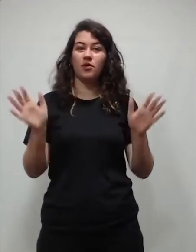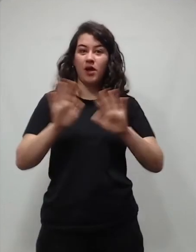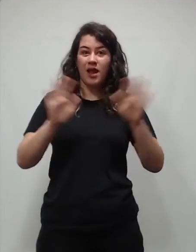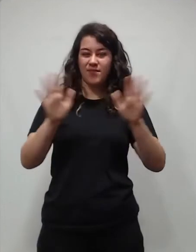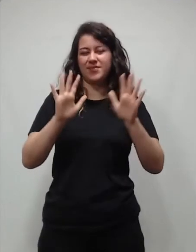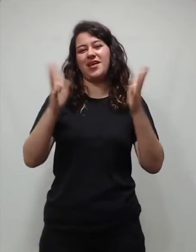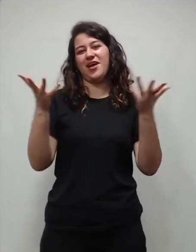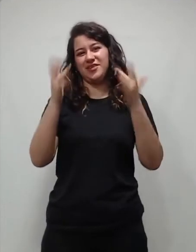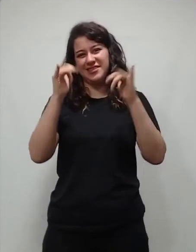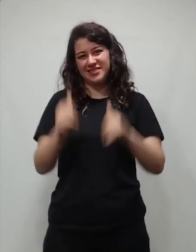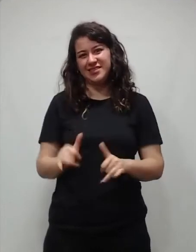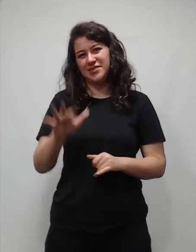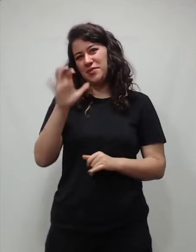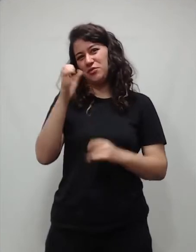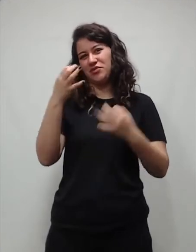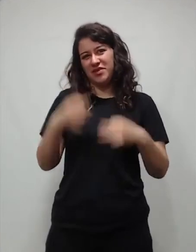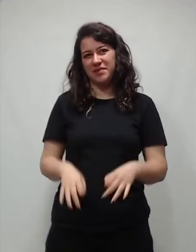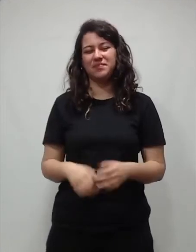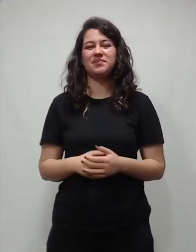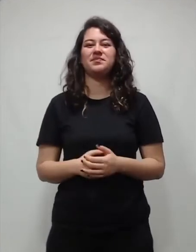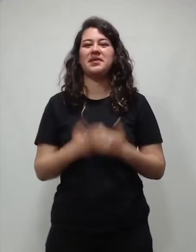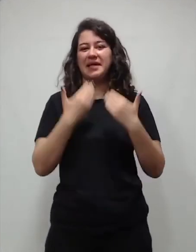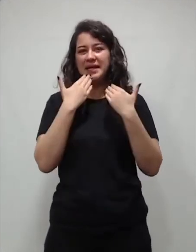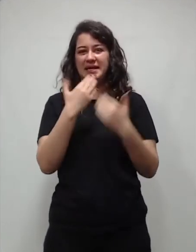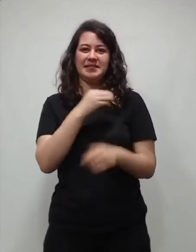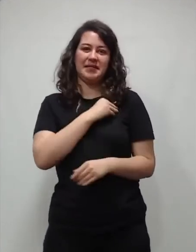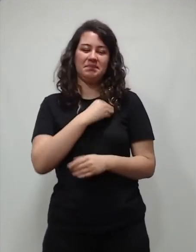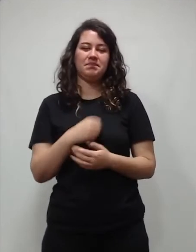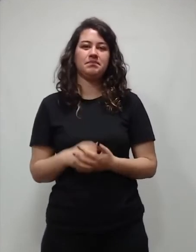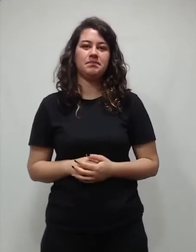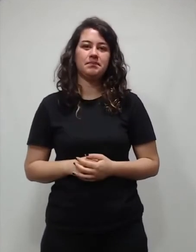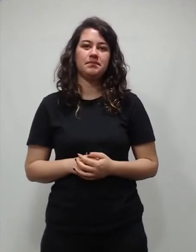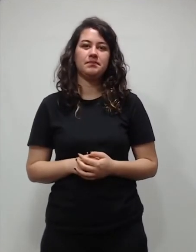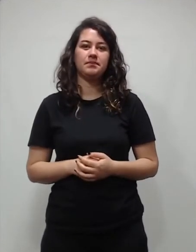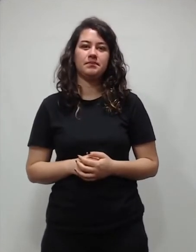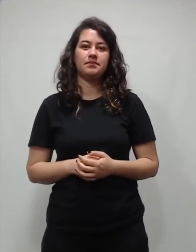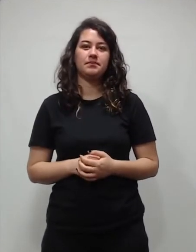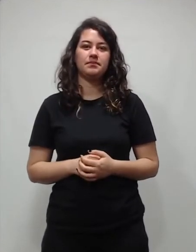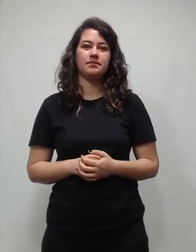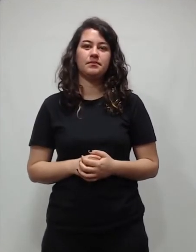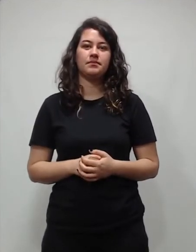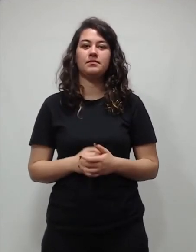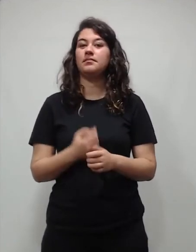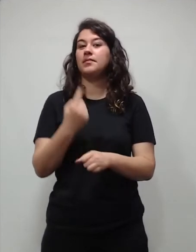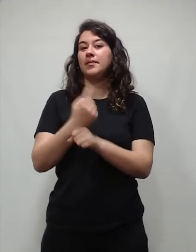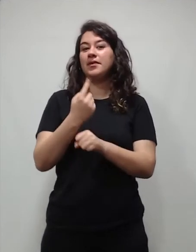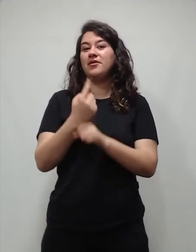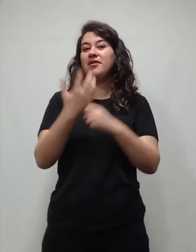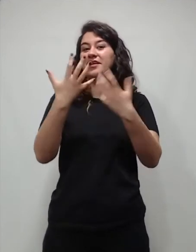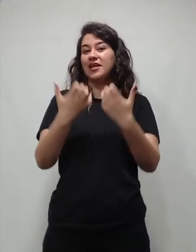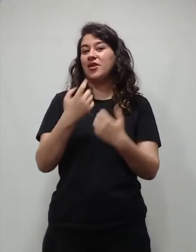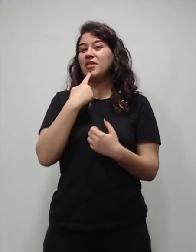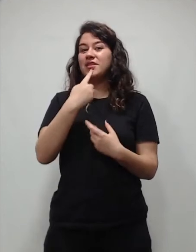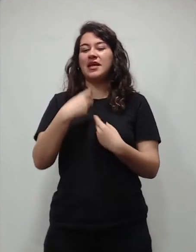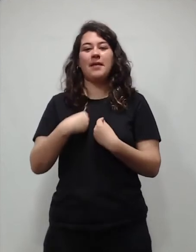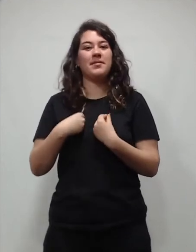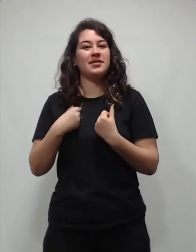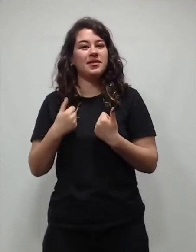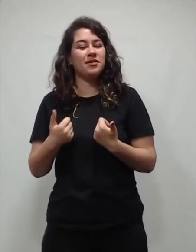Hola, ahora sí, mucho gusto. Gracias. Debo confesar que me siento sumamente